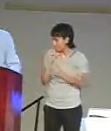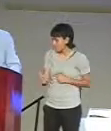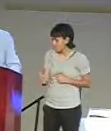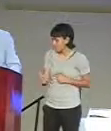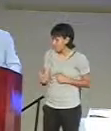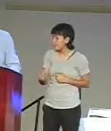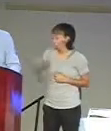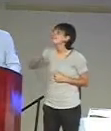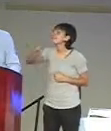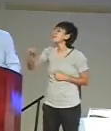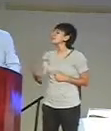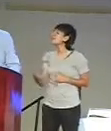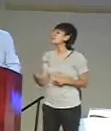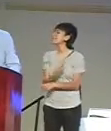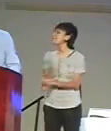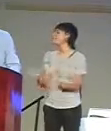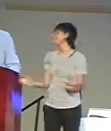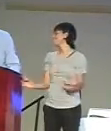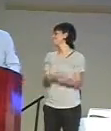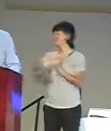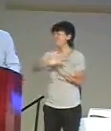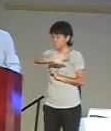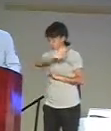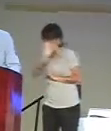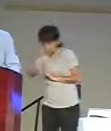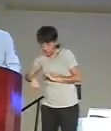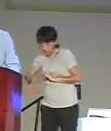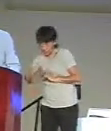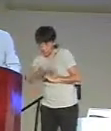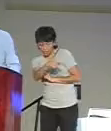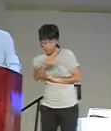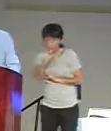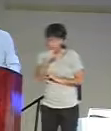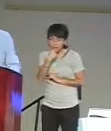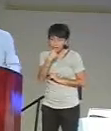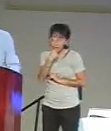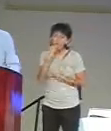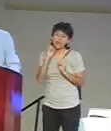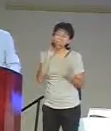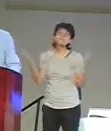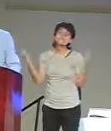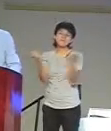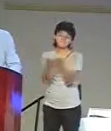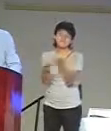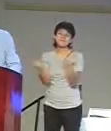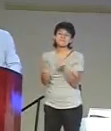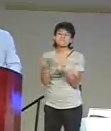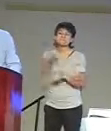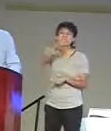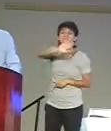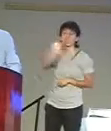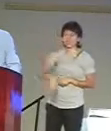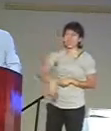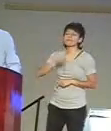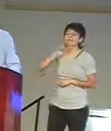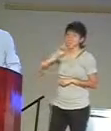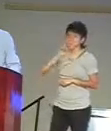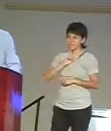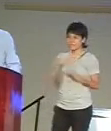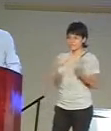la muerte tanto del recién nacido como de la mujer. Pero no